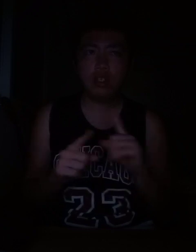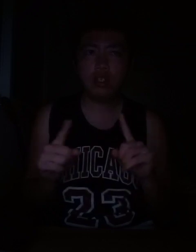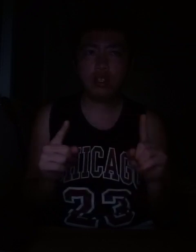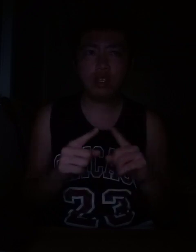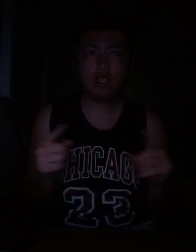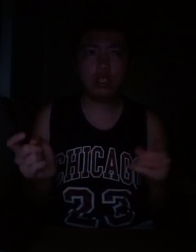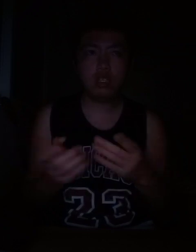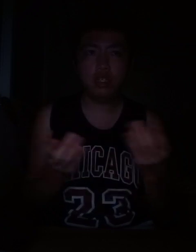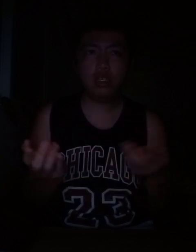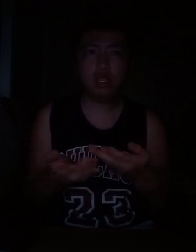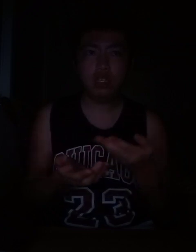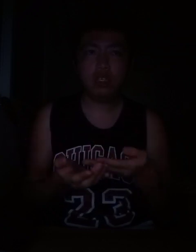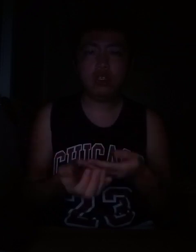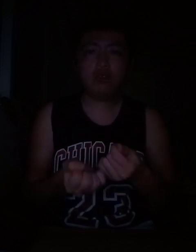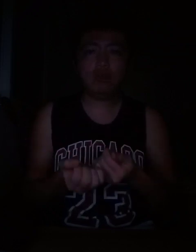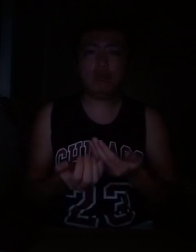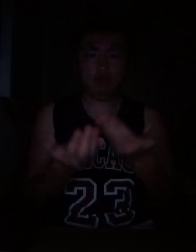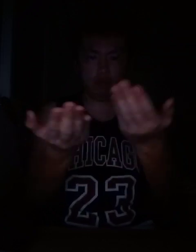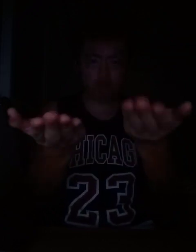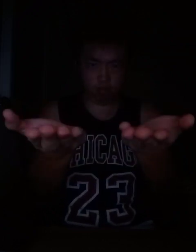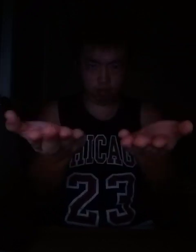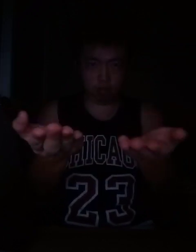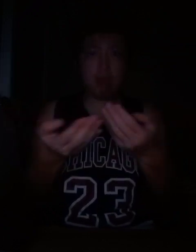상황이었는지 이재중 기자가 취재했습니다.